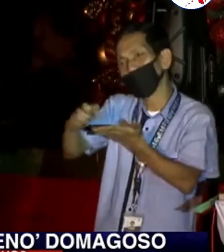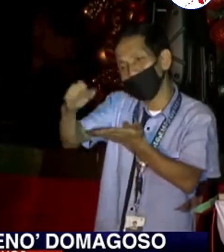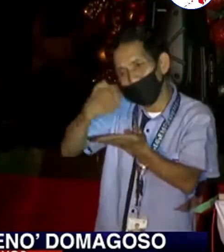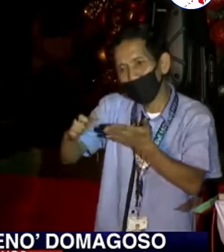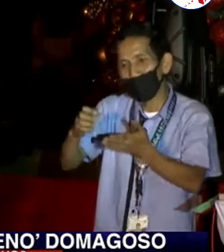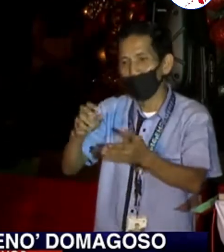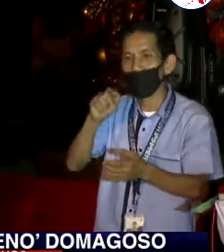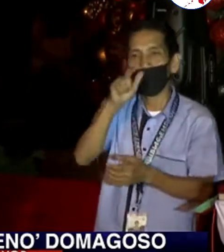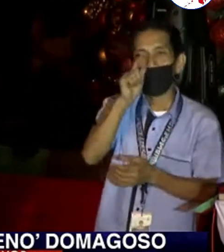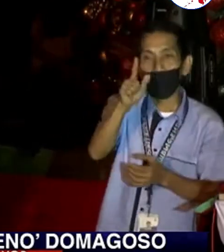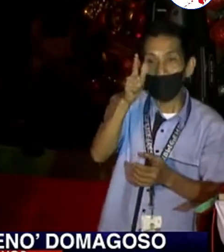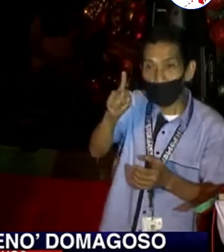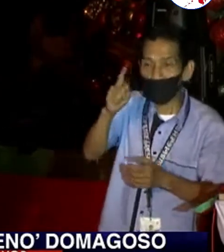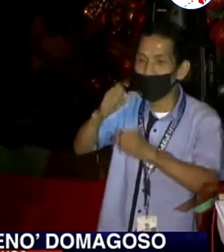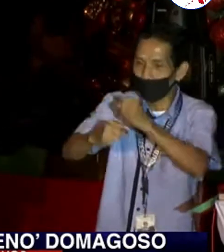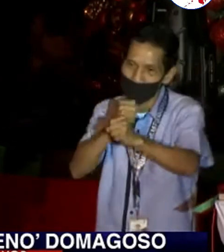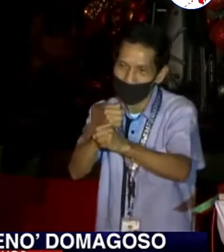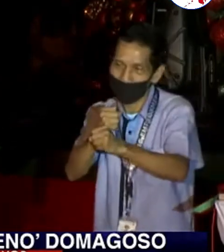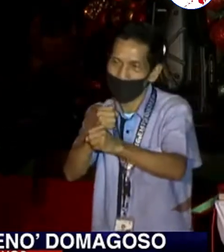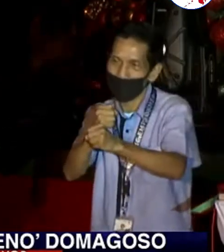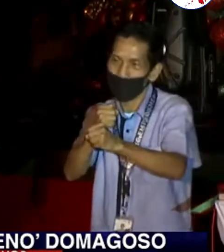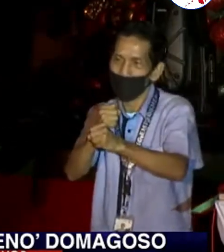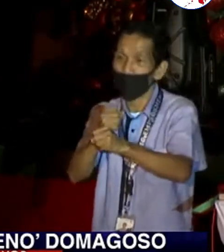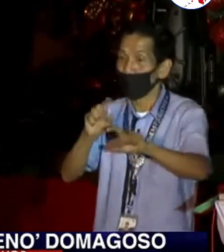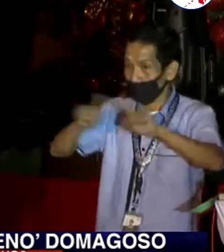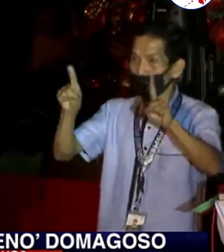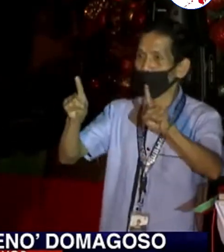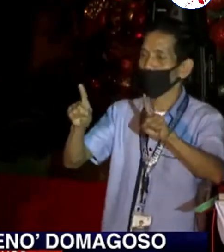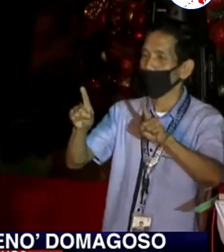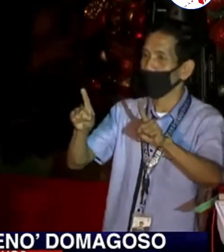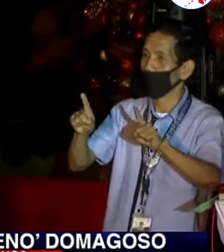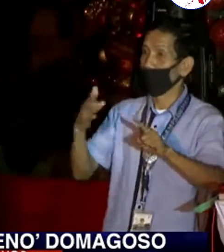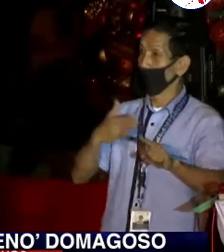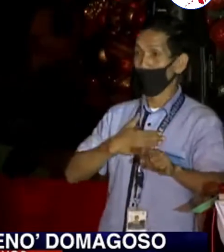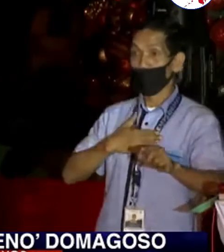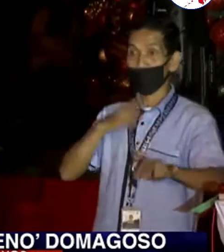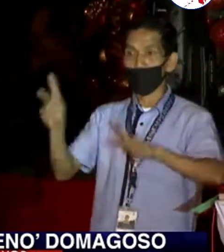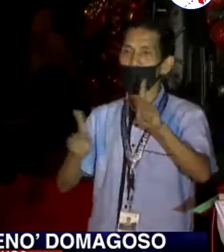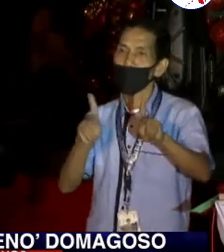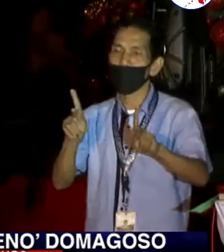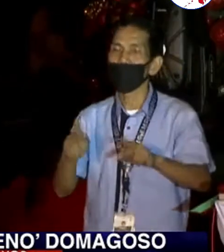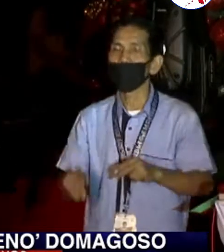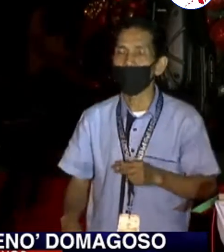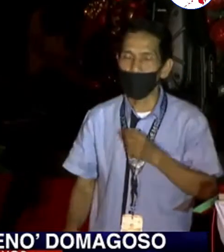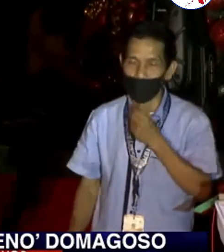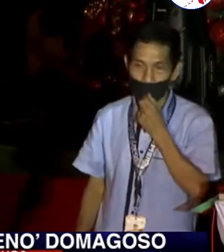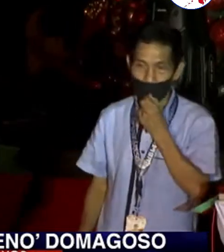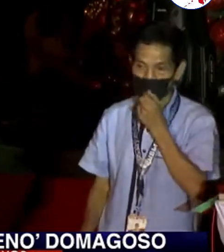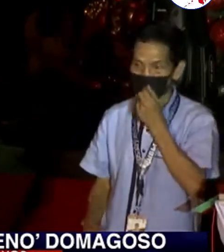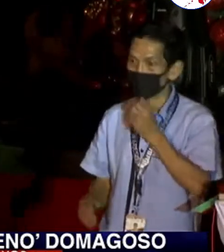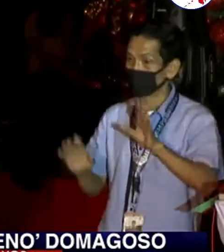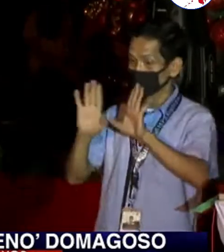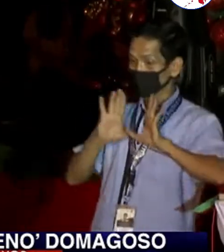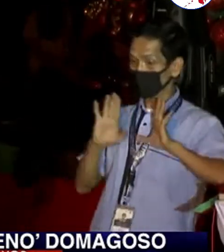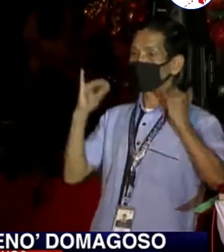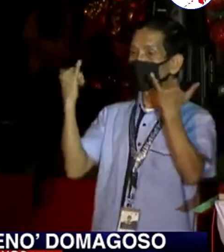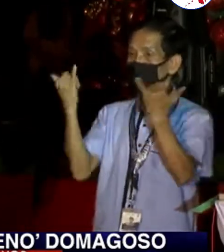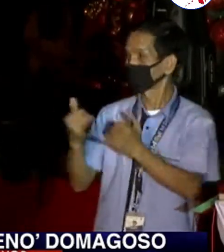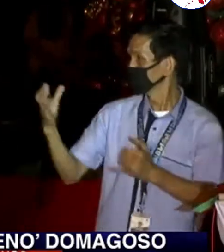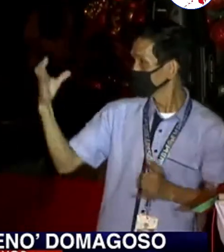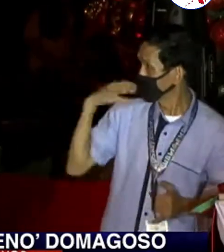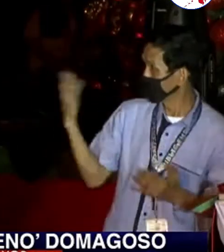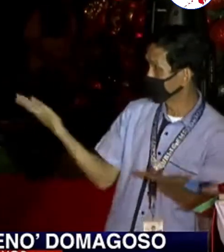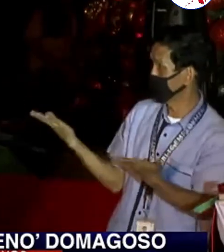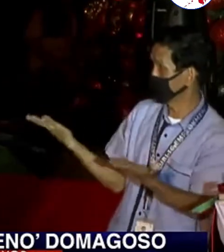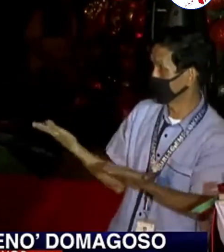sa 2021. Pero mga kababayan, sa mga barangay, chairman na